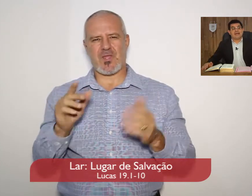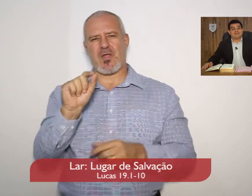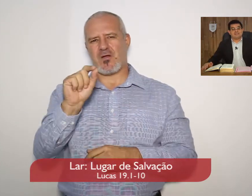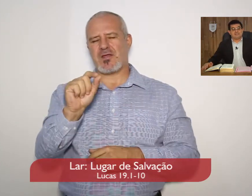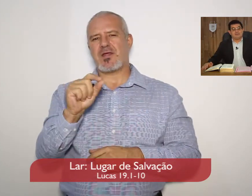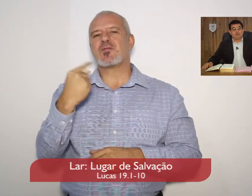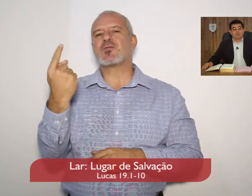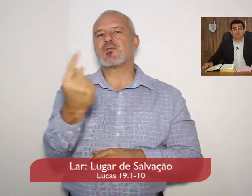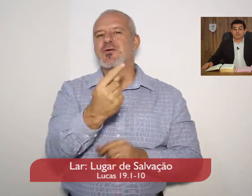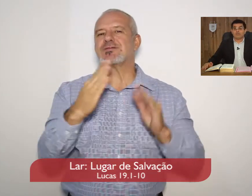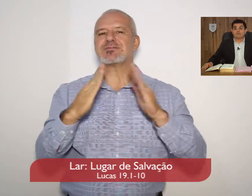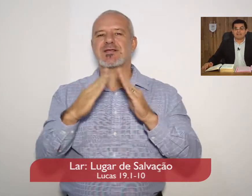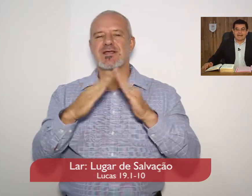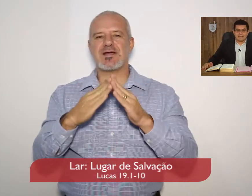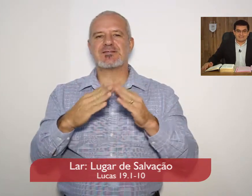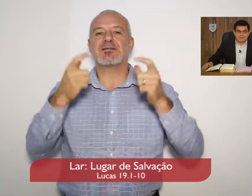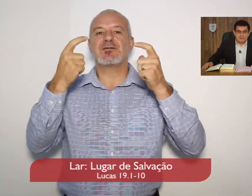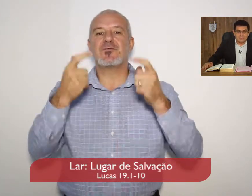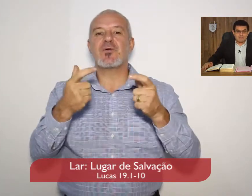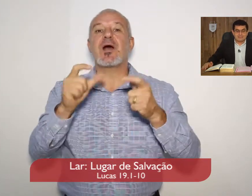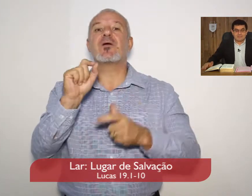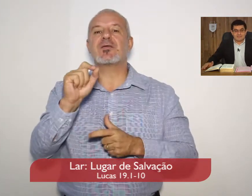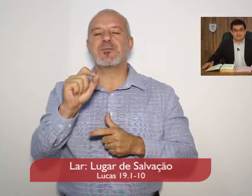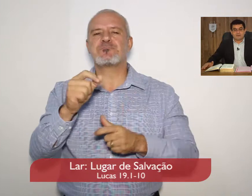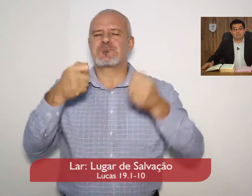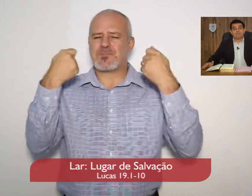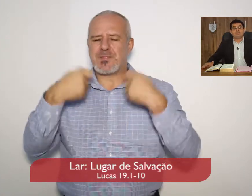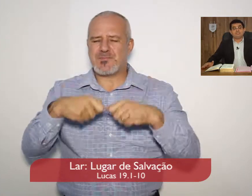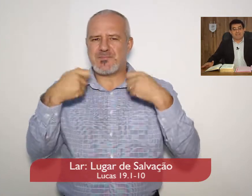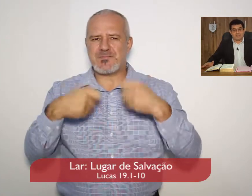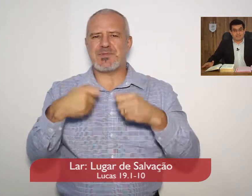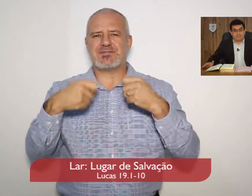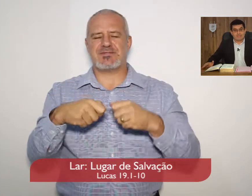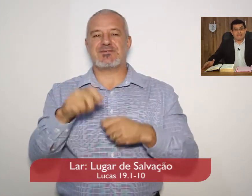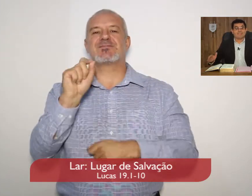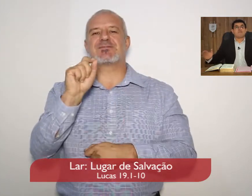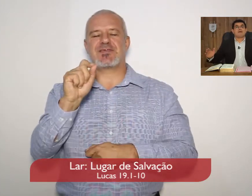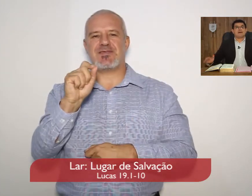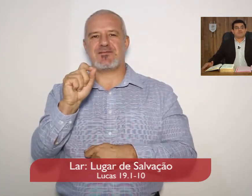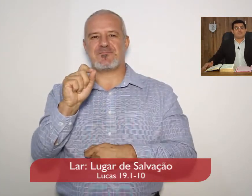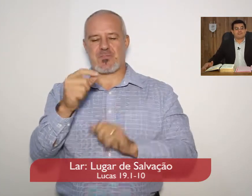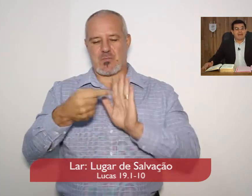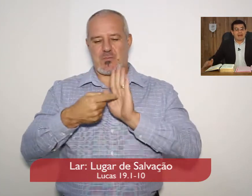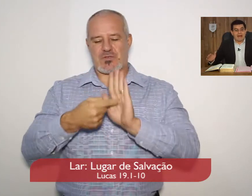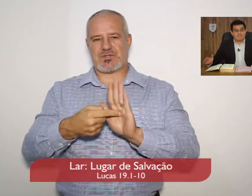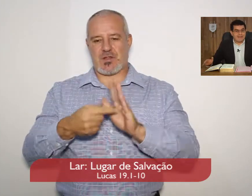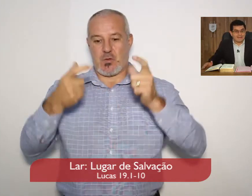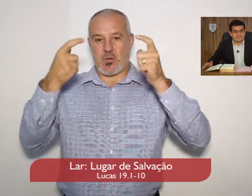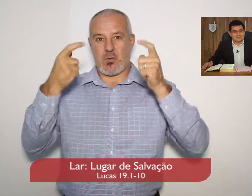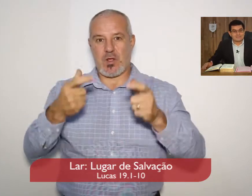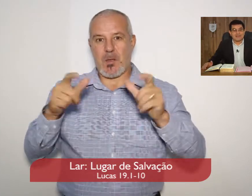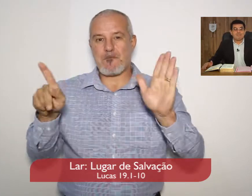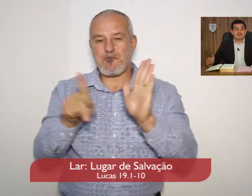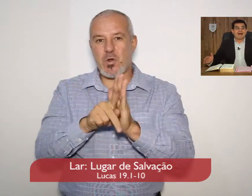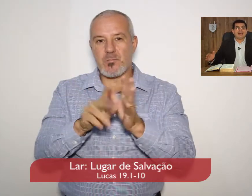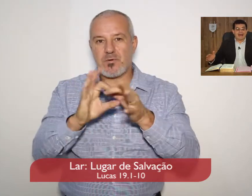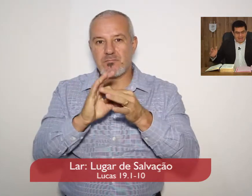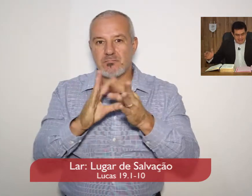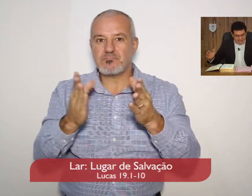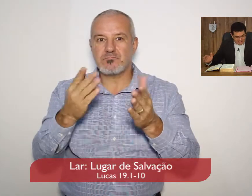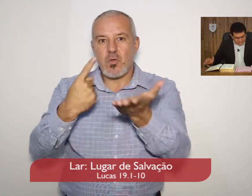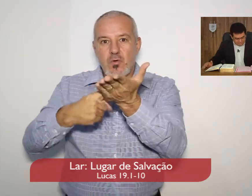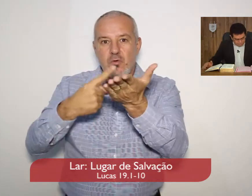nossas casas, os nossos lares, precisam de ser espaços abertos